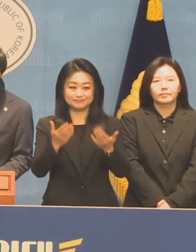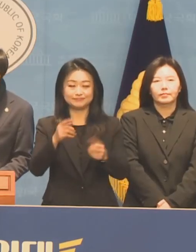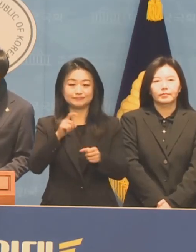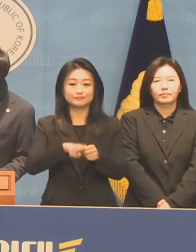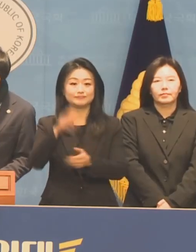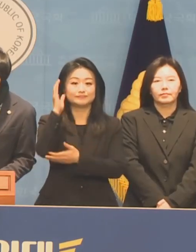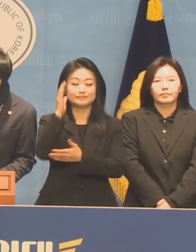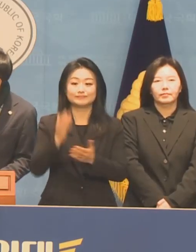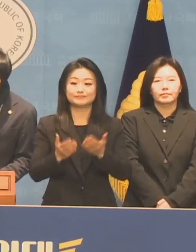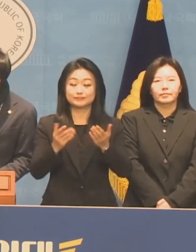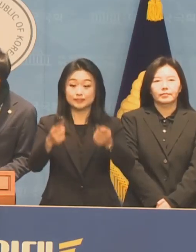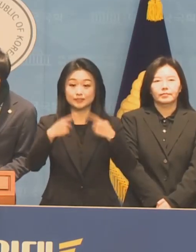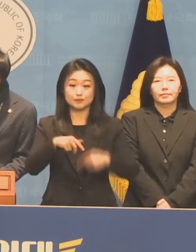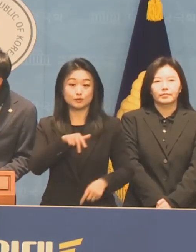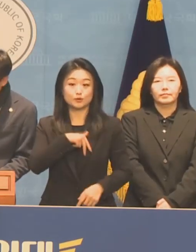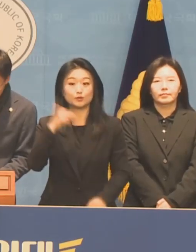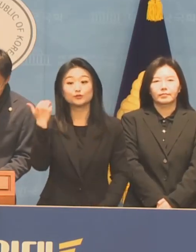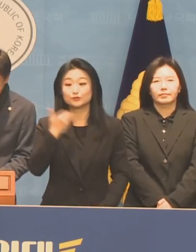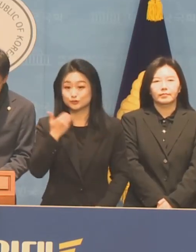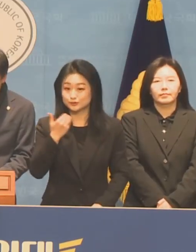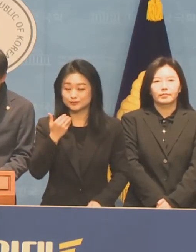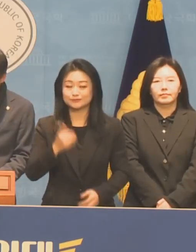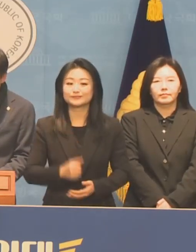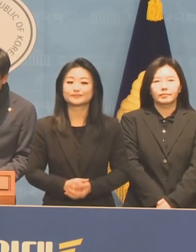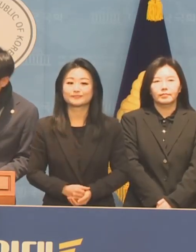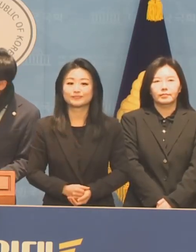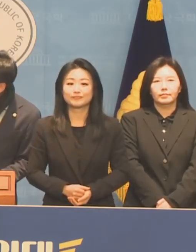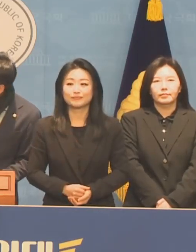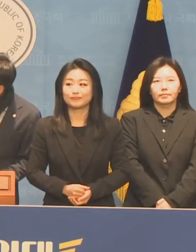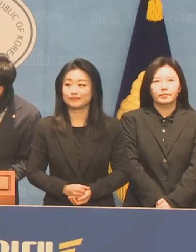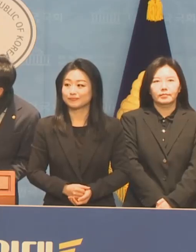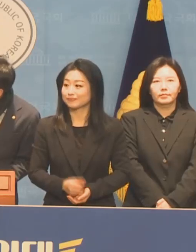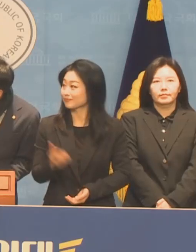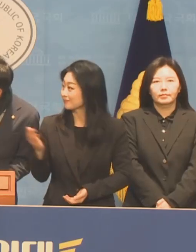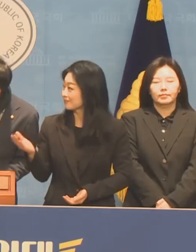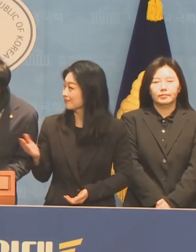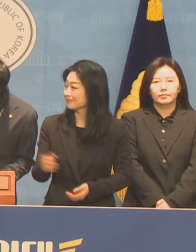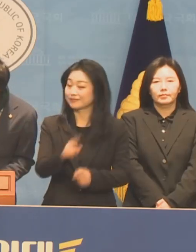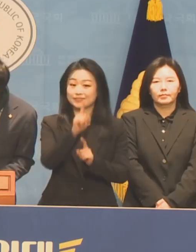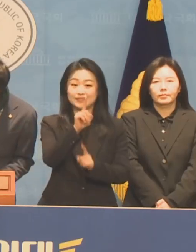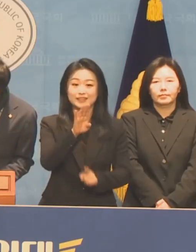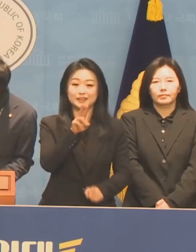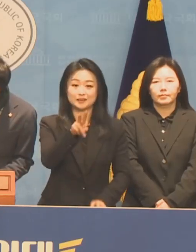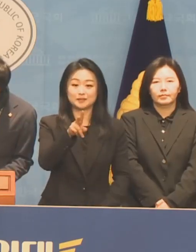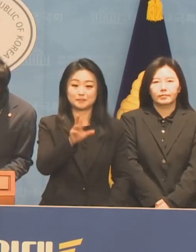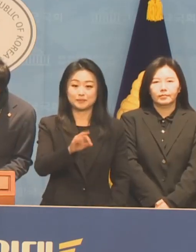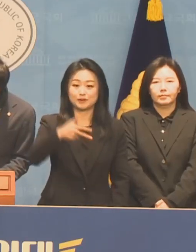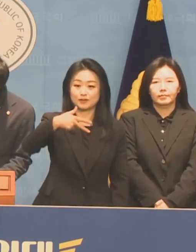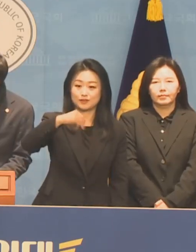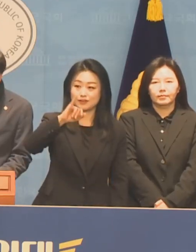하겠습니다. 우선 참석하신 의원님 소개해드리겠습니다. 맨 오른쪽부터 이병진 의원님,